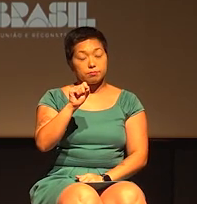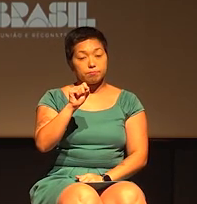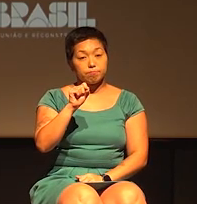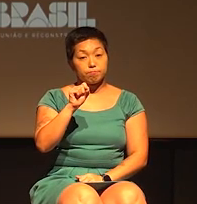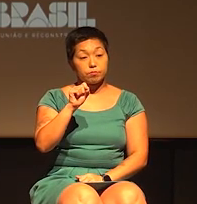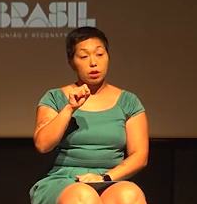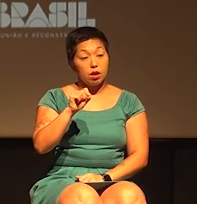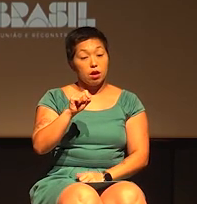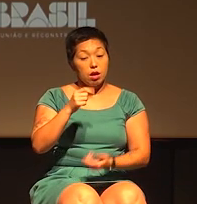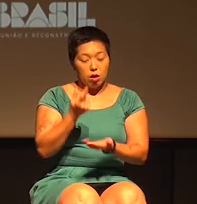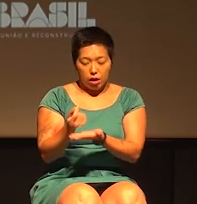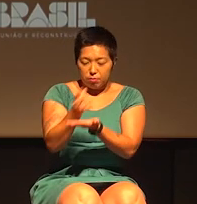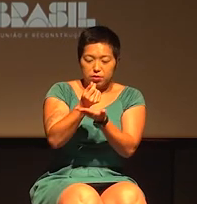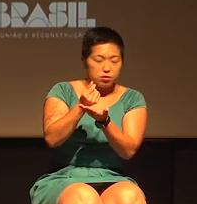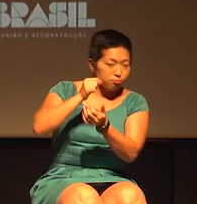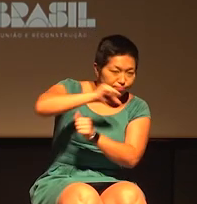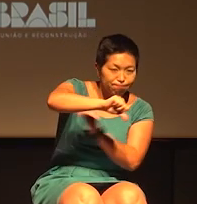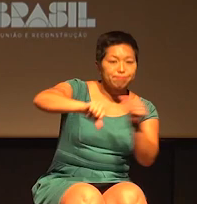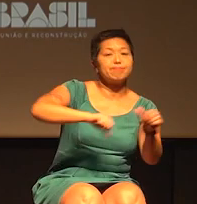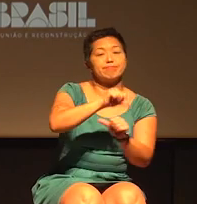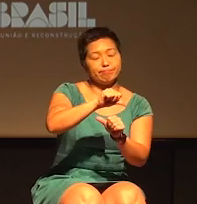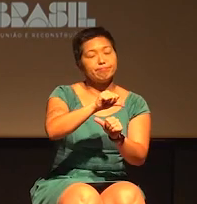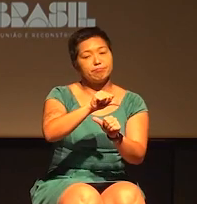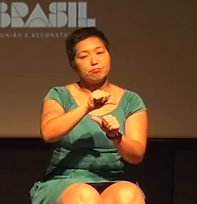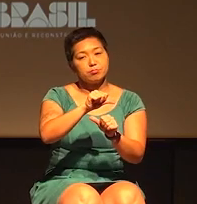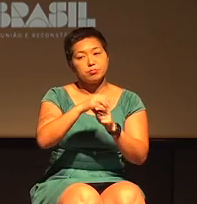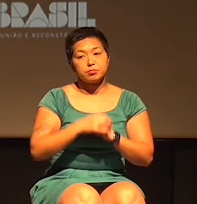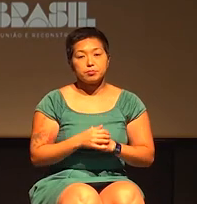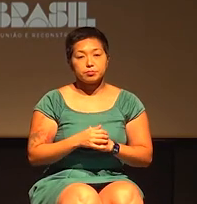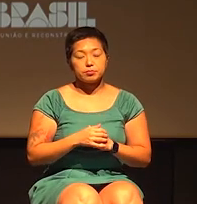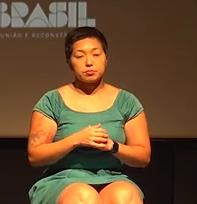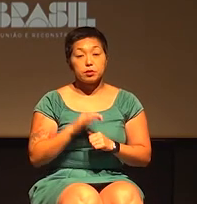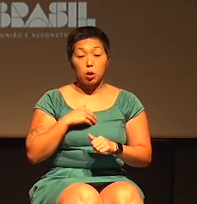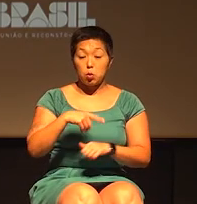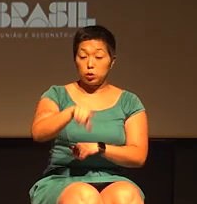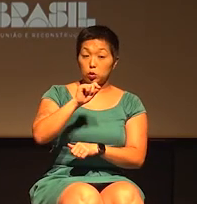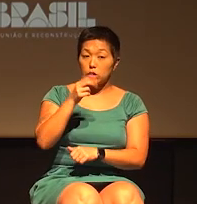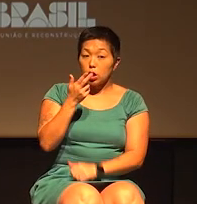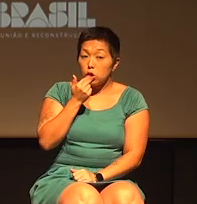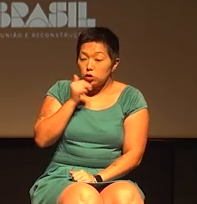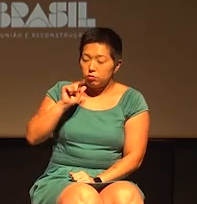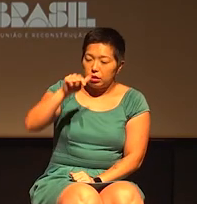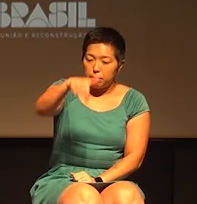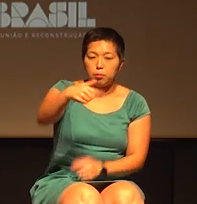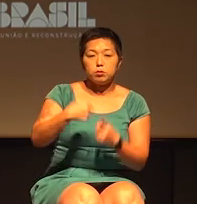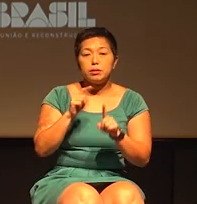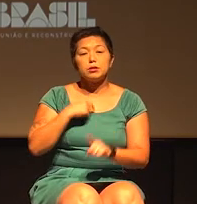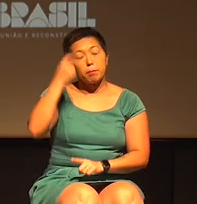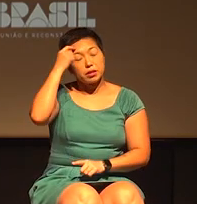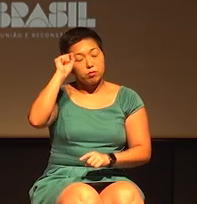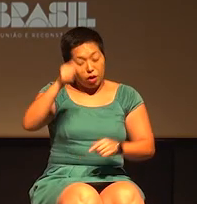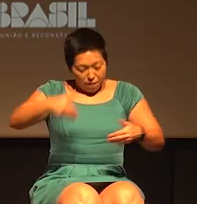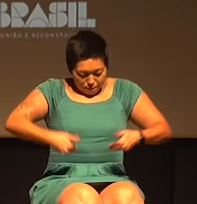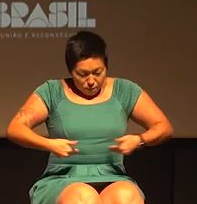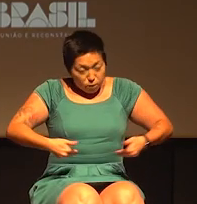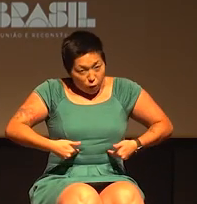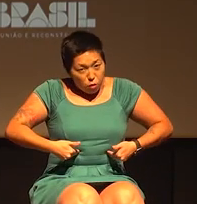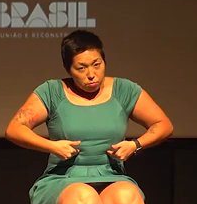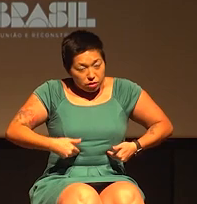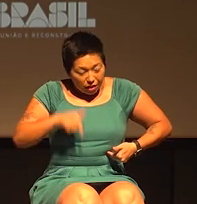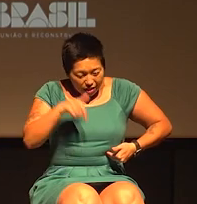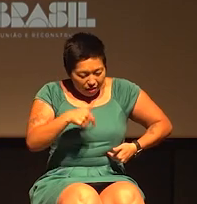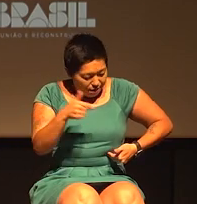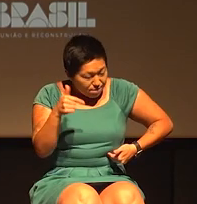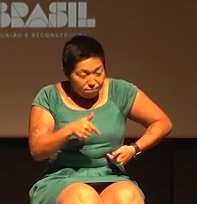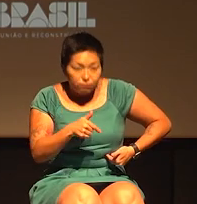esse sistema e aí eu fui escolher minha profissão bem depois mas achava já que o flagelo da Fome era nosso maior problema né Que ninguém